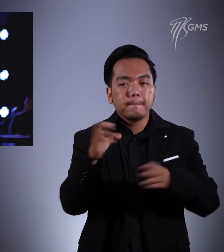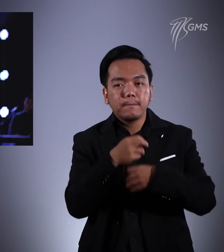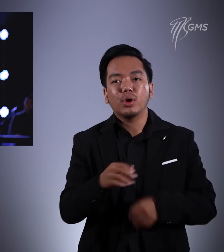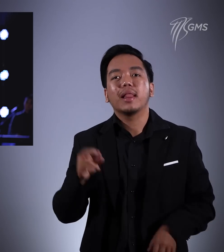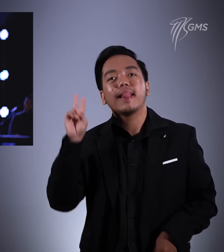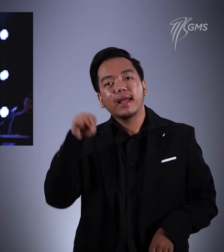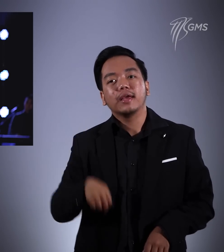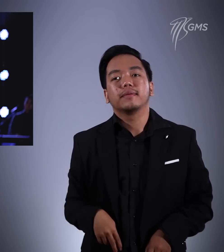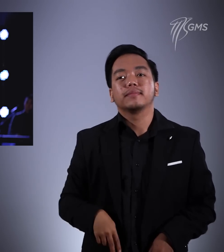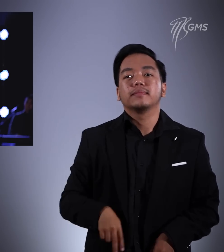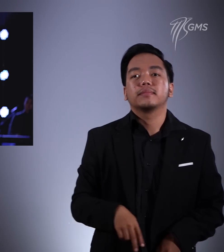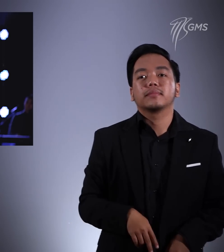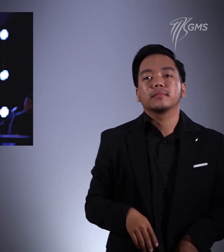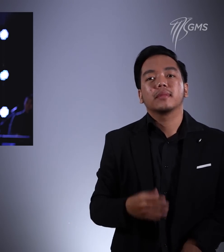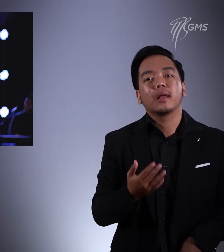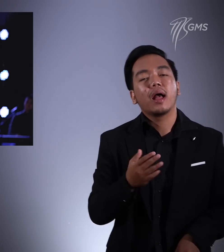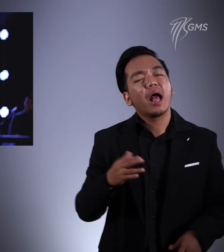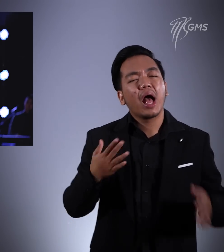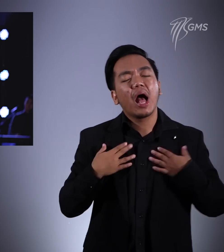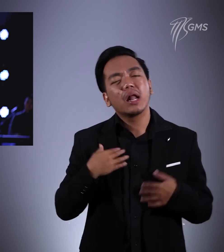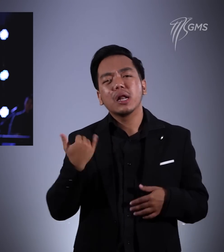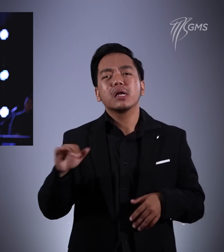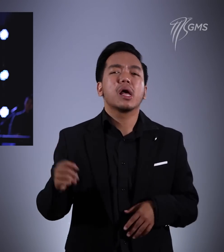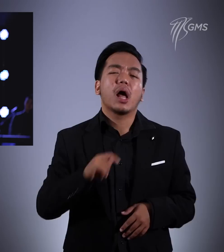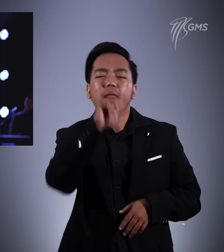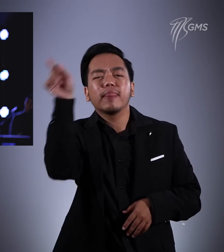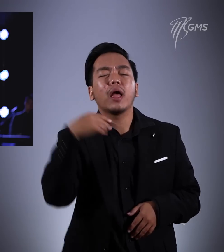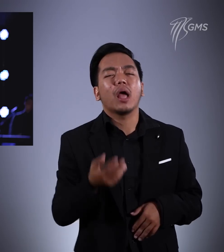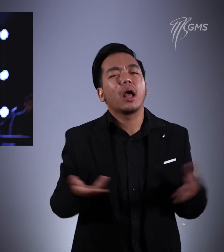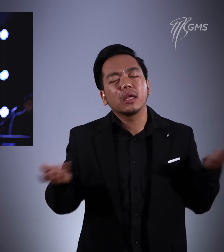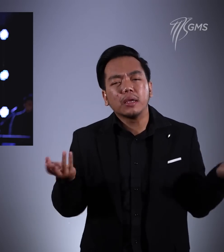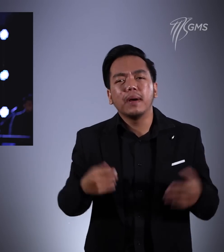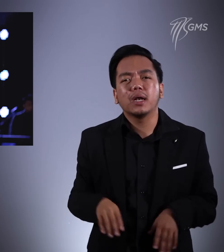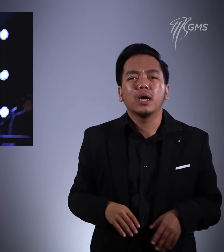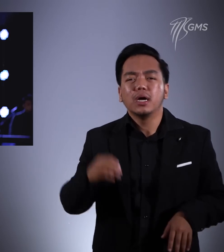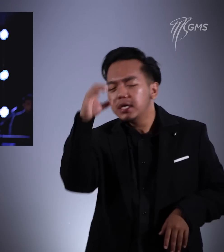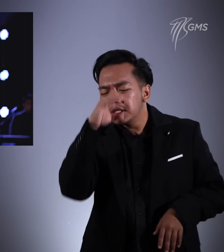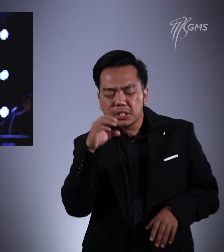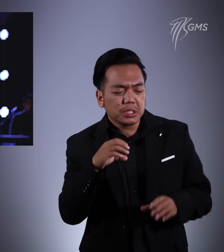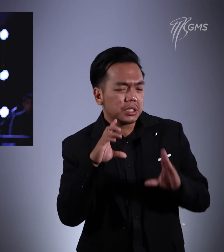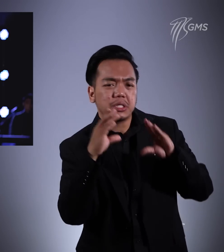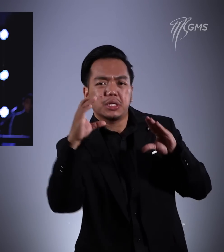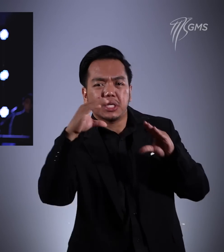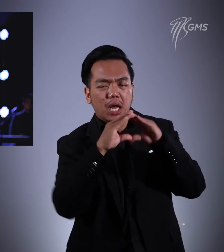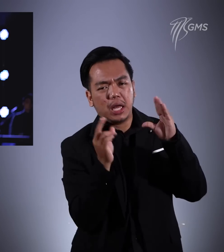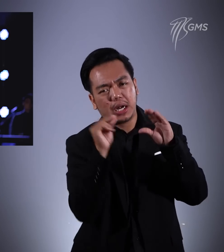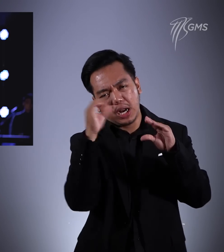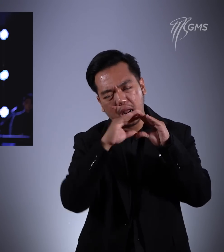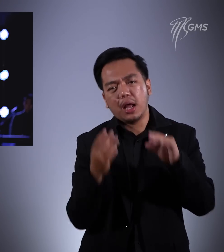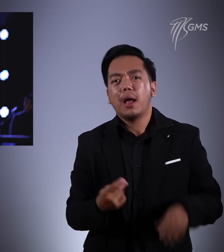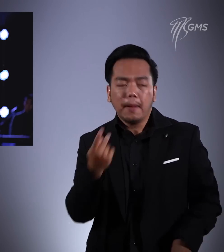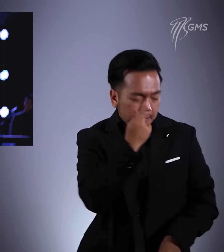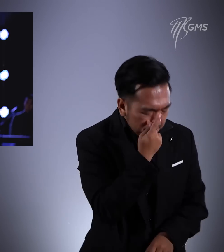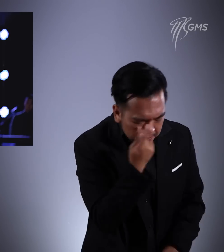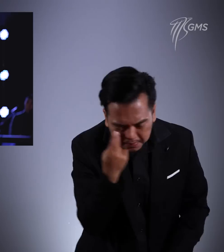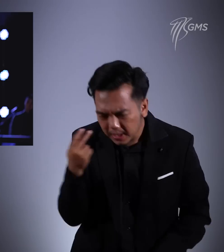Ada orang tanya sama saya, Pastor Philip, gimana sih caranya merenungkan firman? Bagaimana memelihara imannya, iman Anda? Saya ditanya. Dan saya pernah sekali cerita kalau